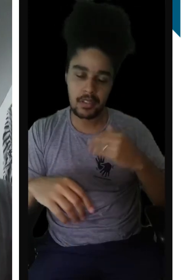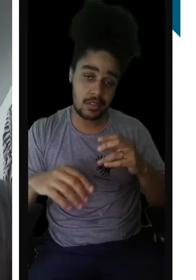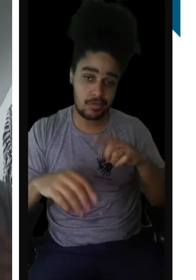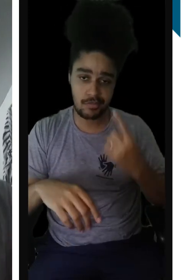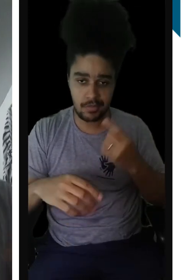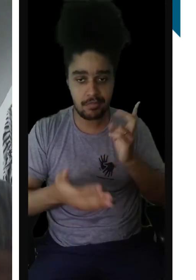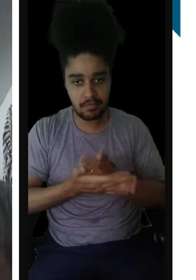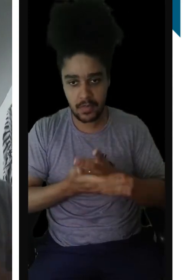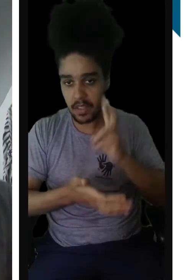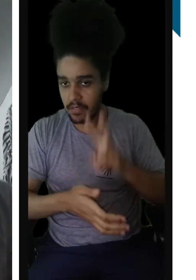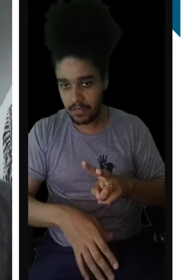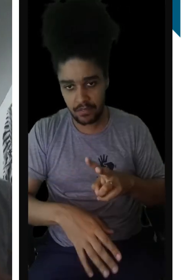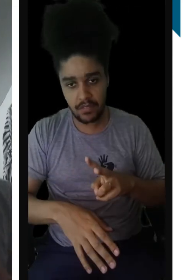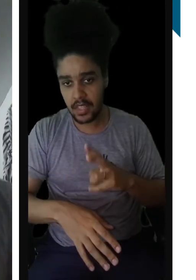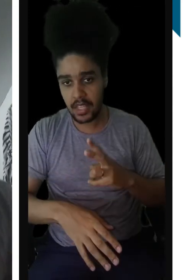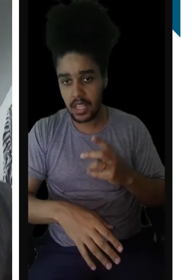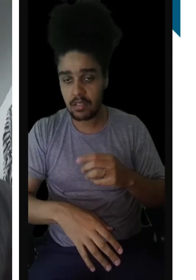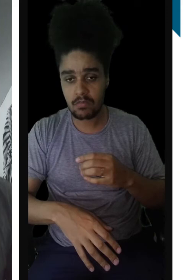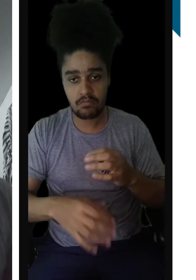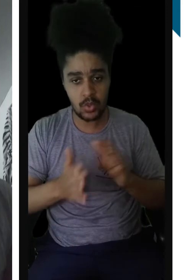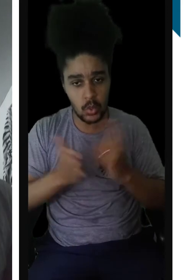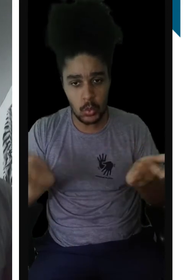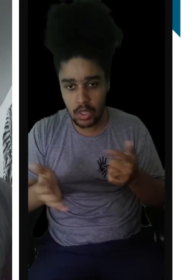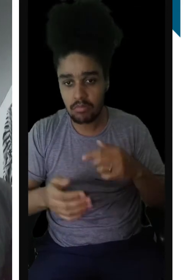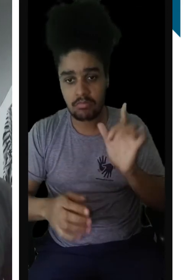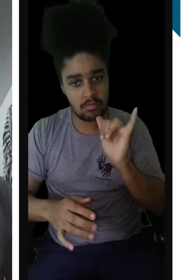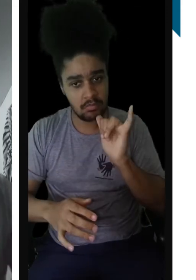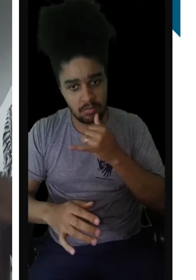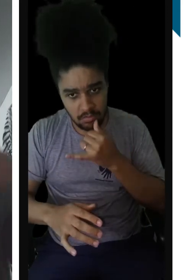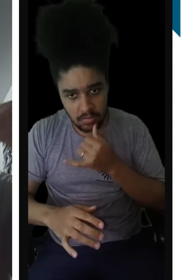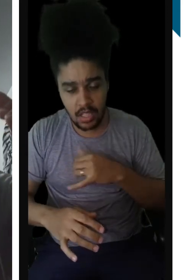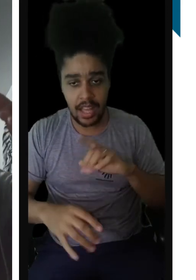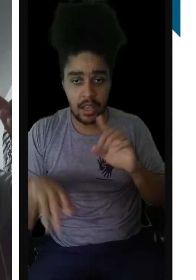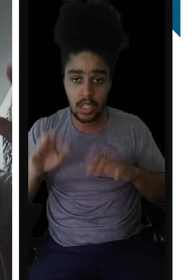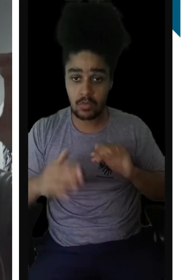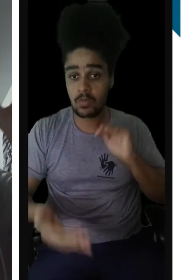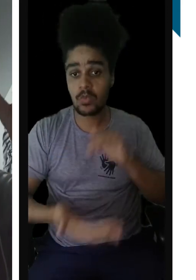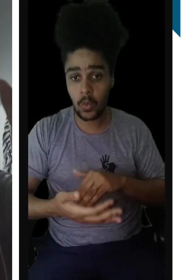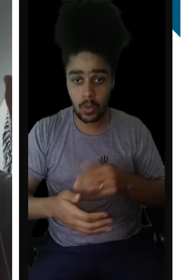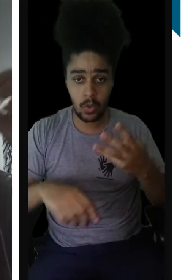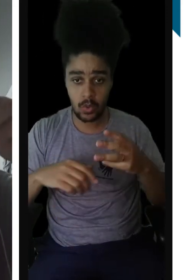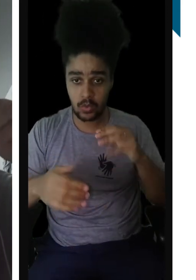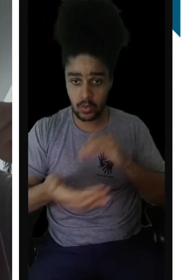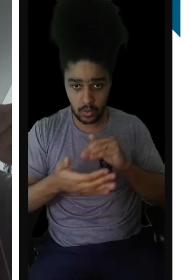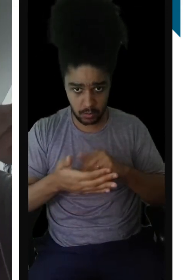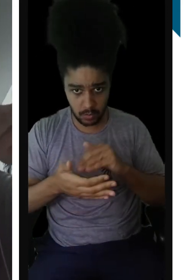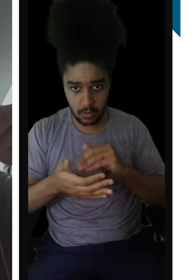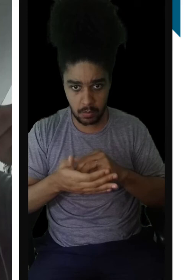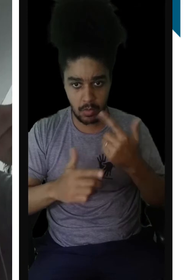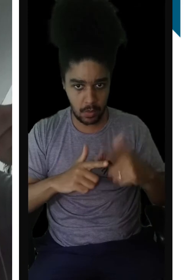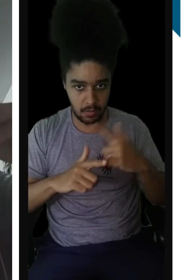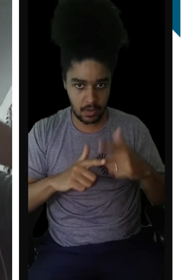tudo isso tem a ver com problemas ambientais urbanos, ok? Um último problema a nível